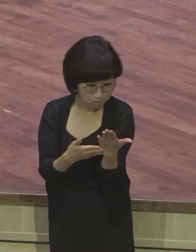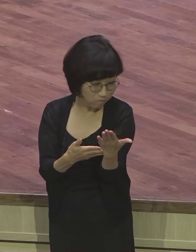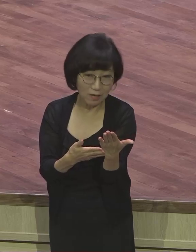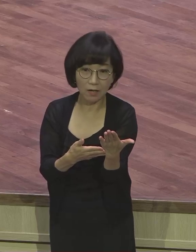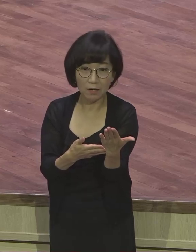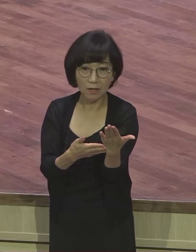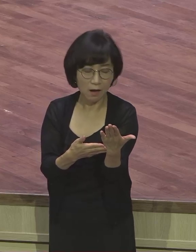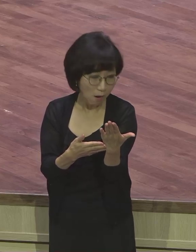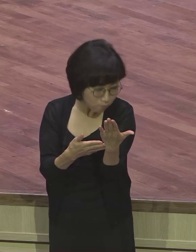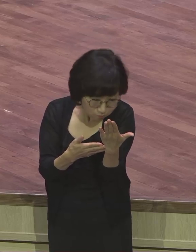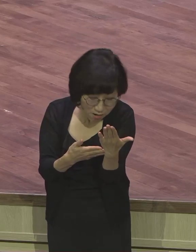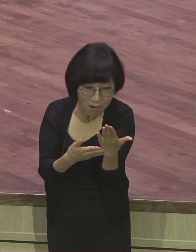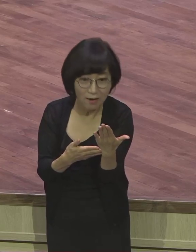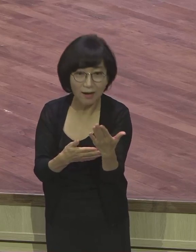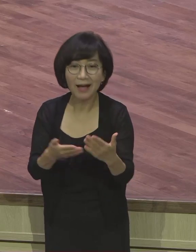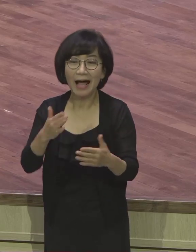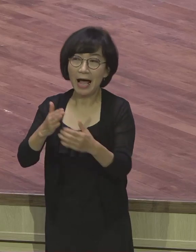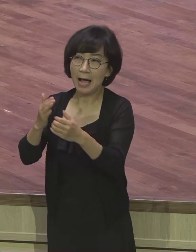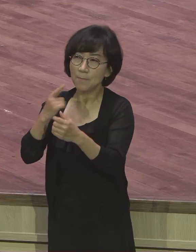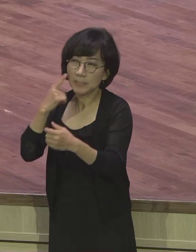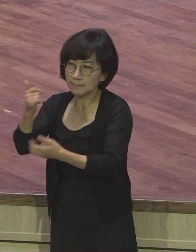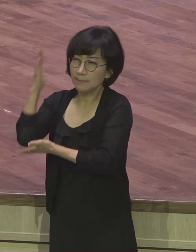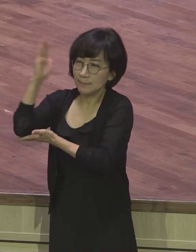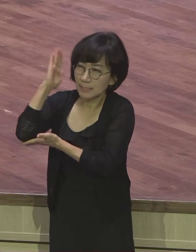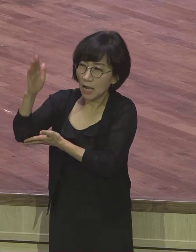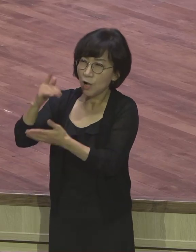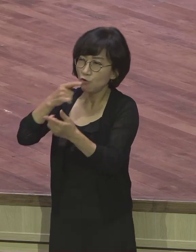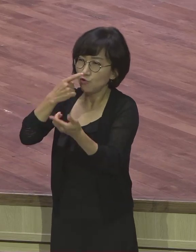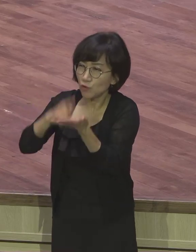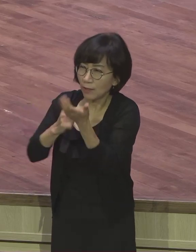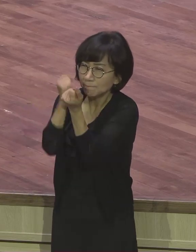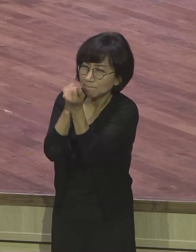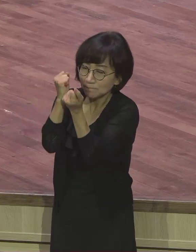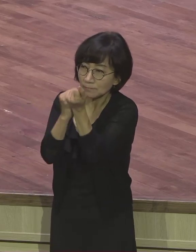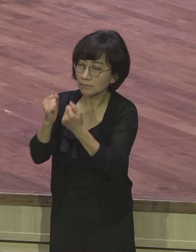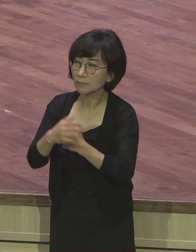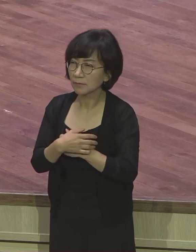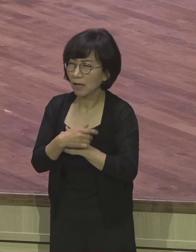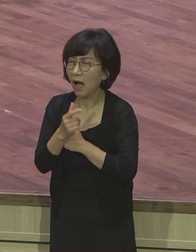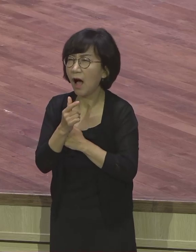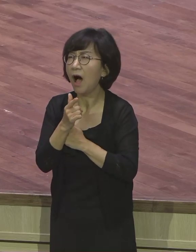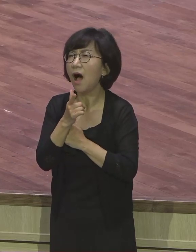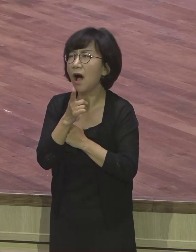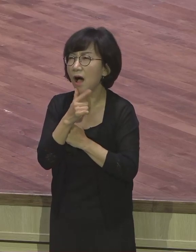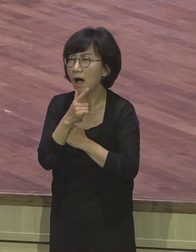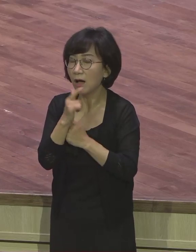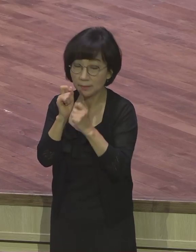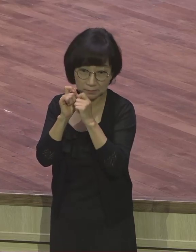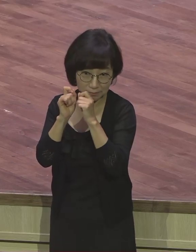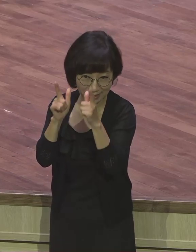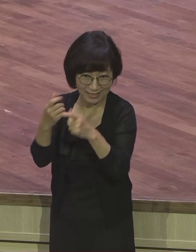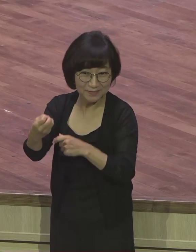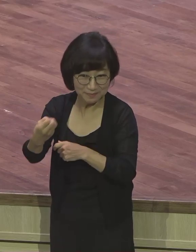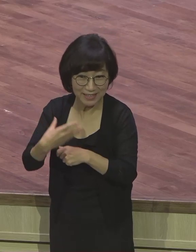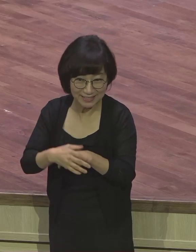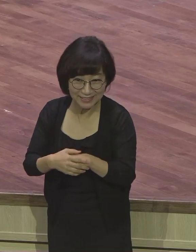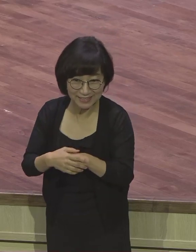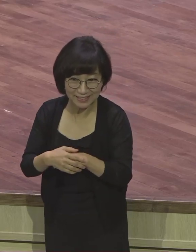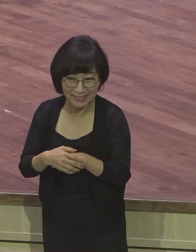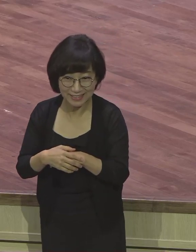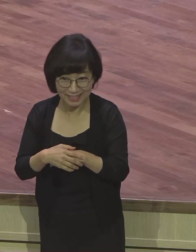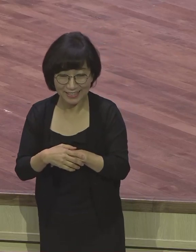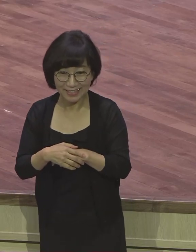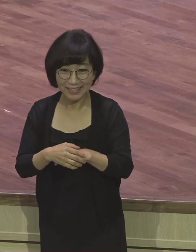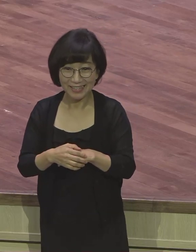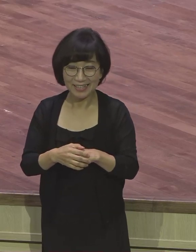다르지요. 은사가 달라서 그래요. 그분은 정치하는 은사고 은사가 다 다르잖아요.